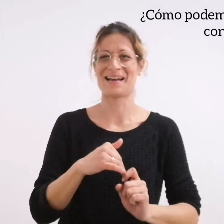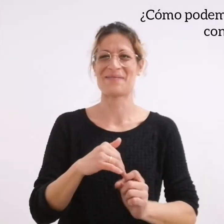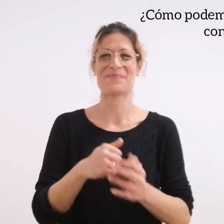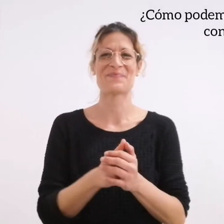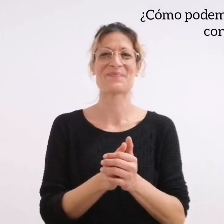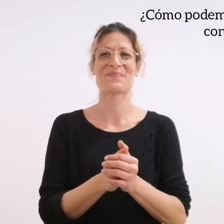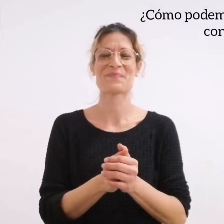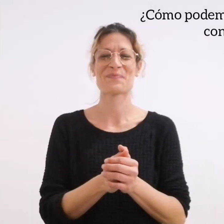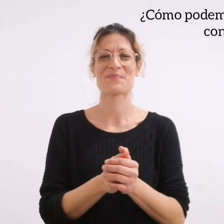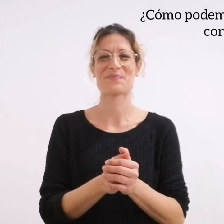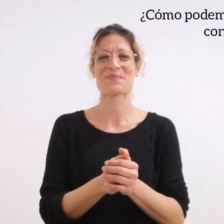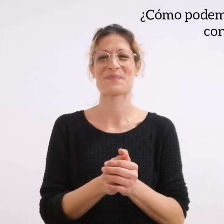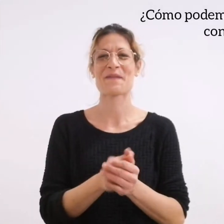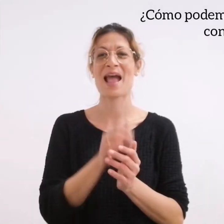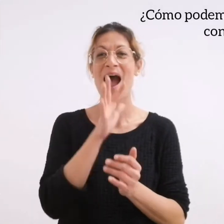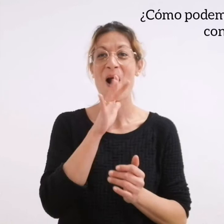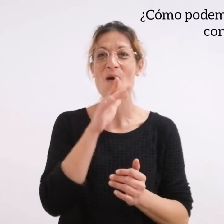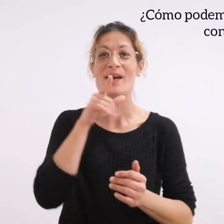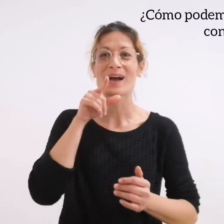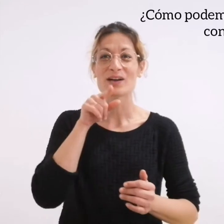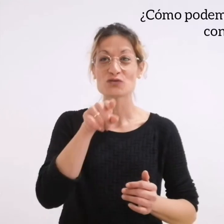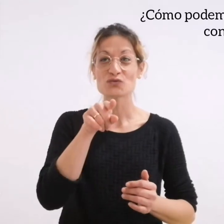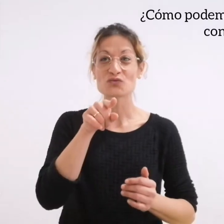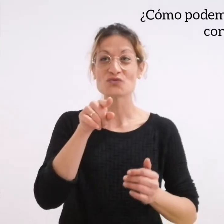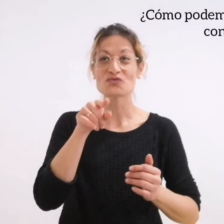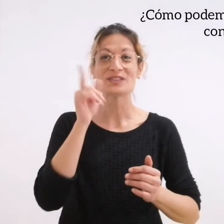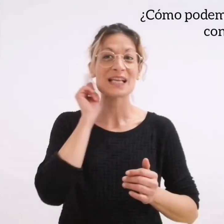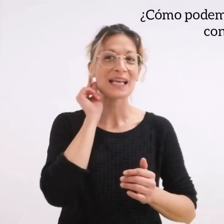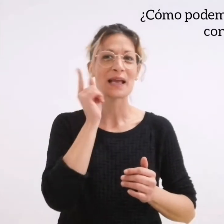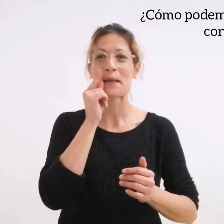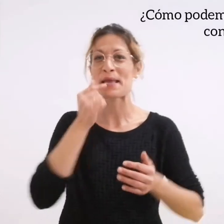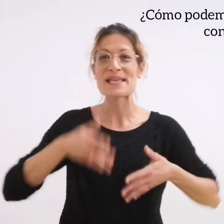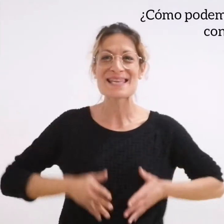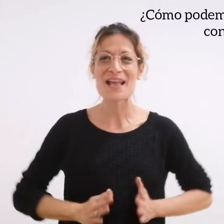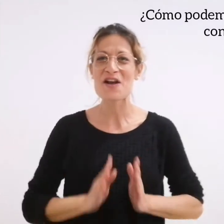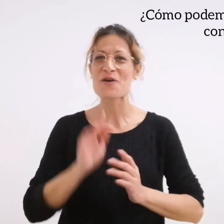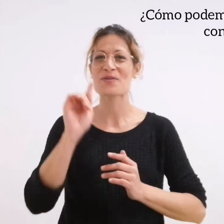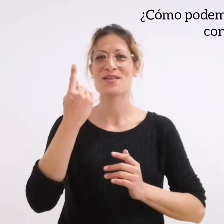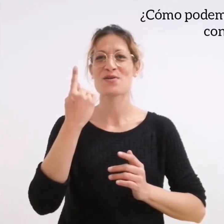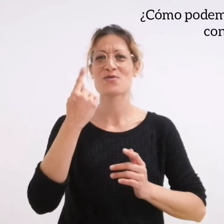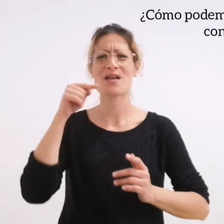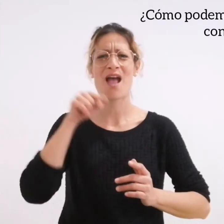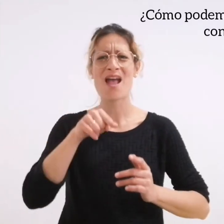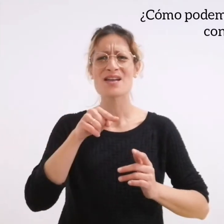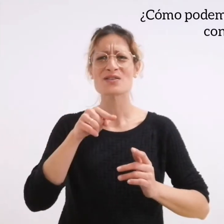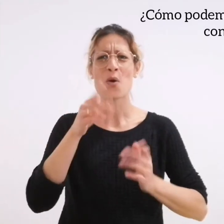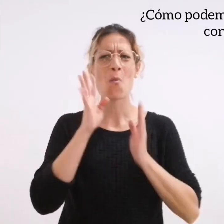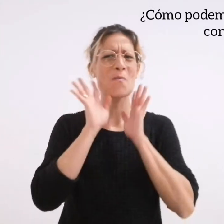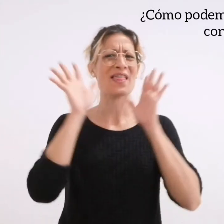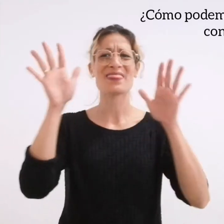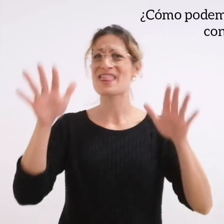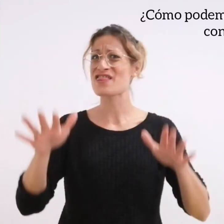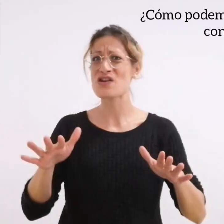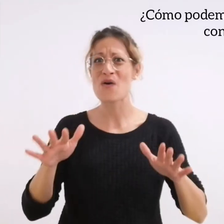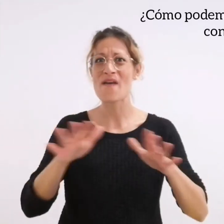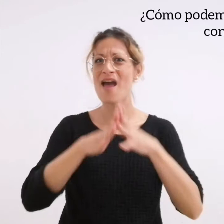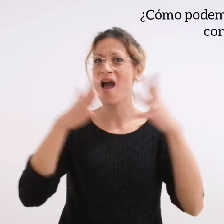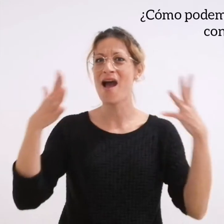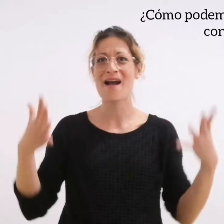Y ahora es un hijo de Dios. Esa es la bendición más grande. Desde este momento Dios es su